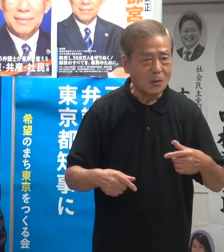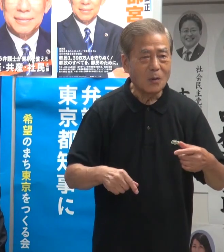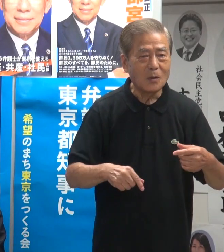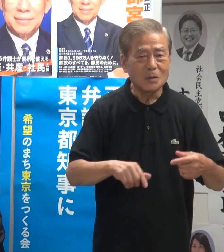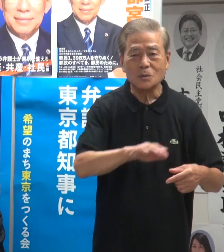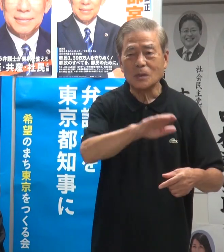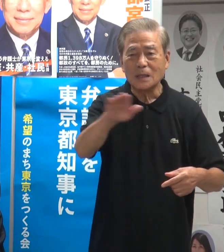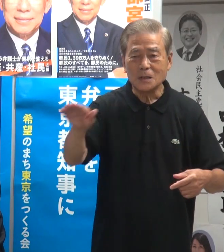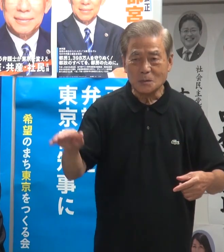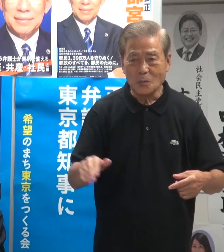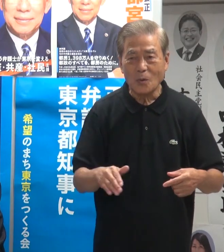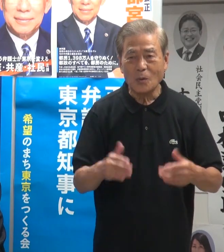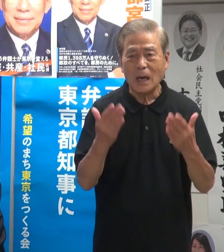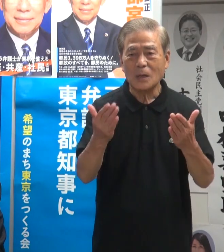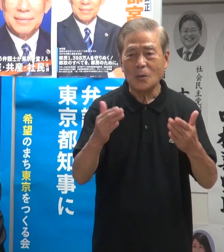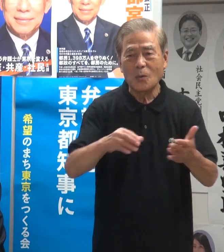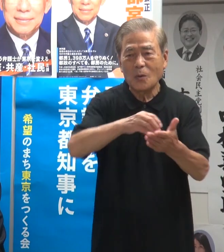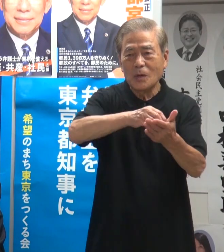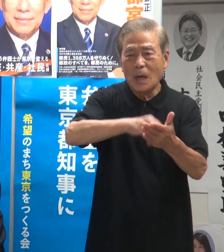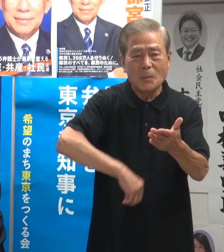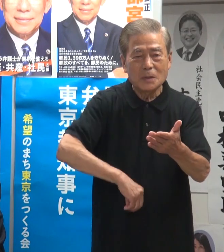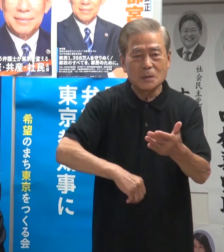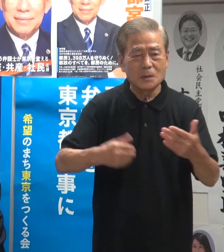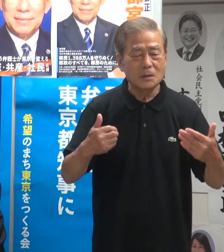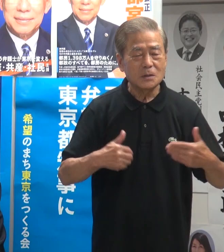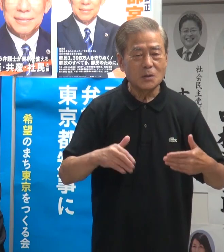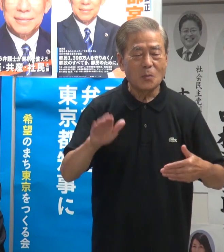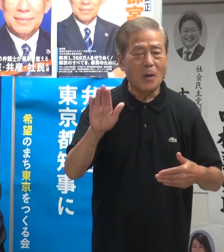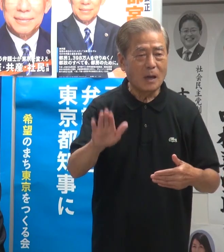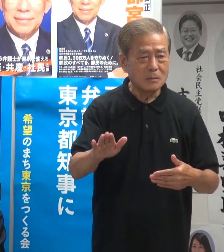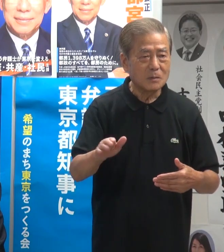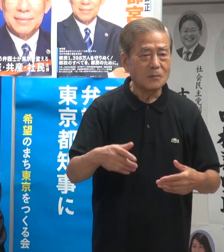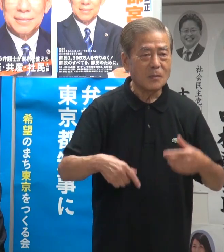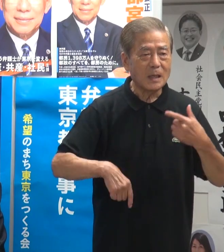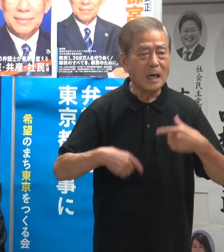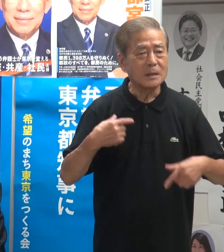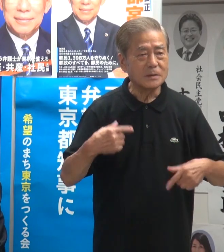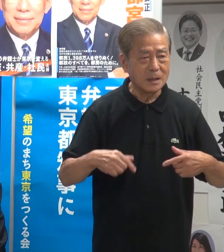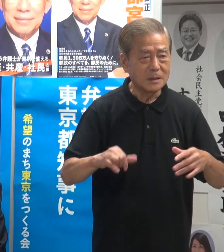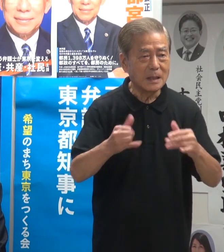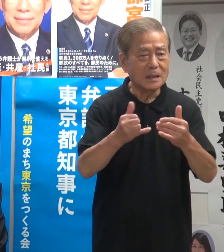ているという結果もありましたので、そういう学生さんにとって、